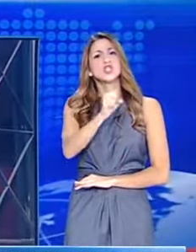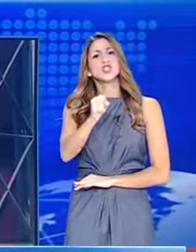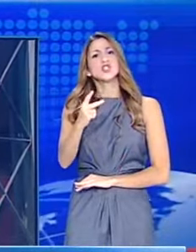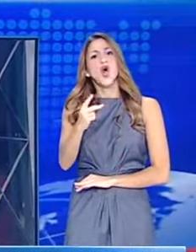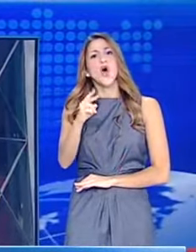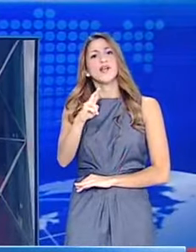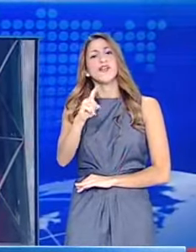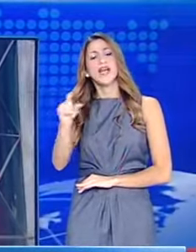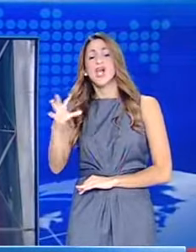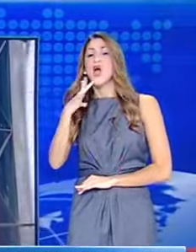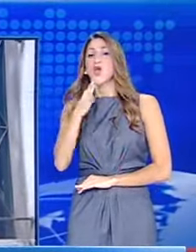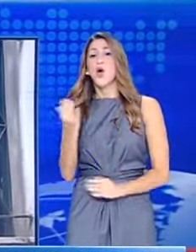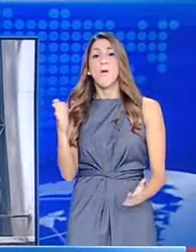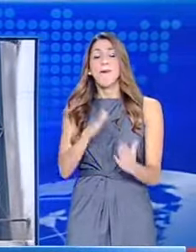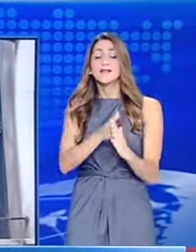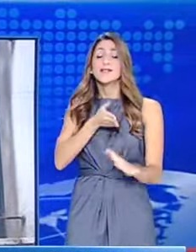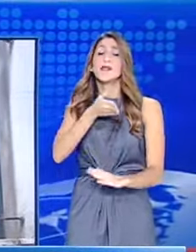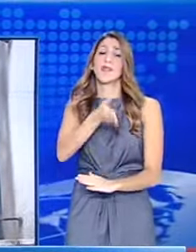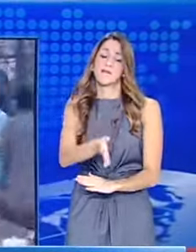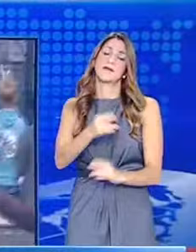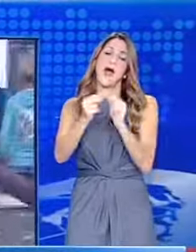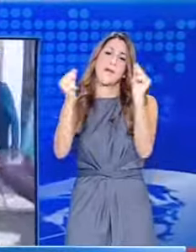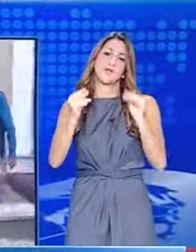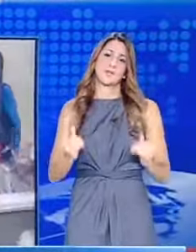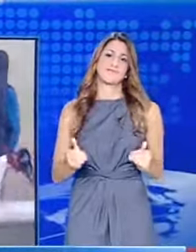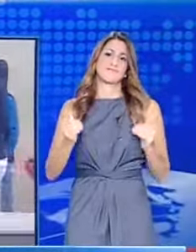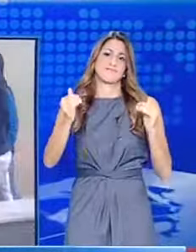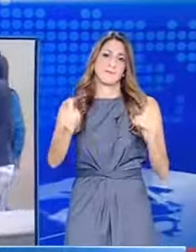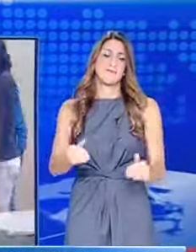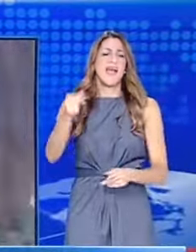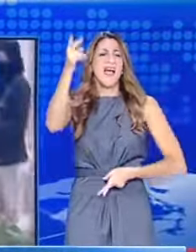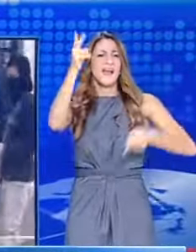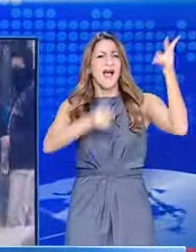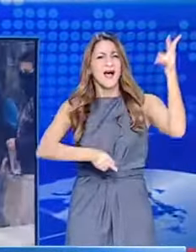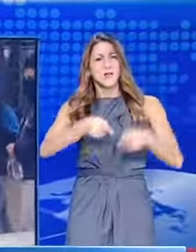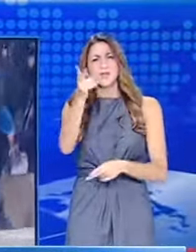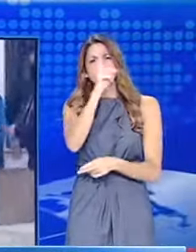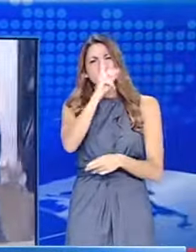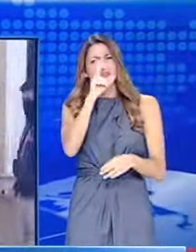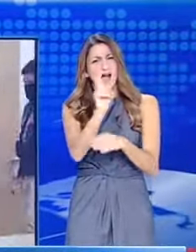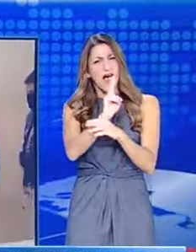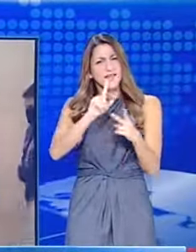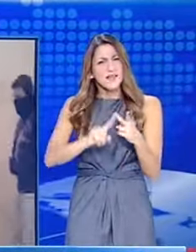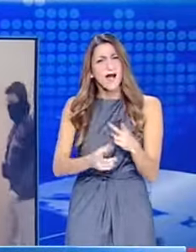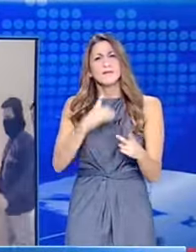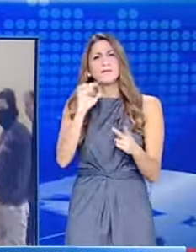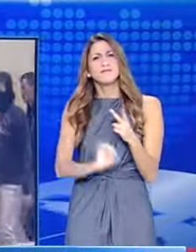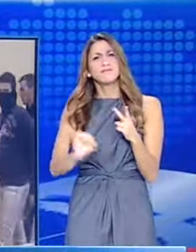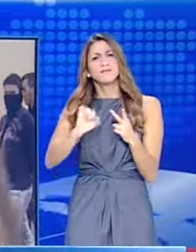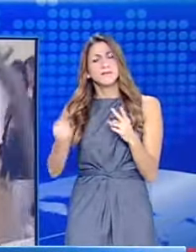προσήλθαν στο δικαστήριο οι μάρτυρες της υπόθεσης κατηγορείται για τα πλημμελήματα της πλαστογραφίας της κατοχής κροτίδων και της παράβασης του νόμου